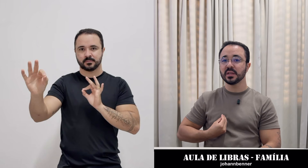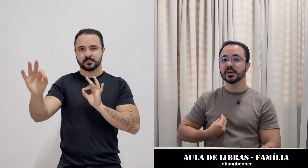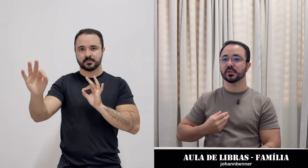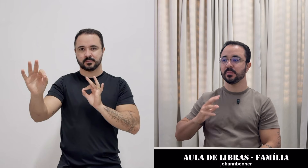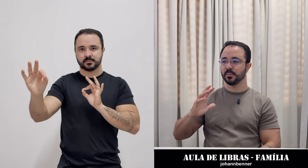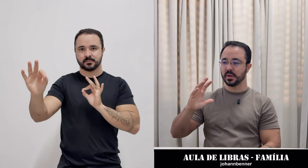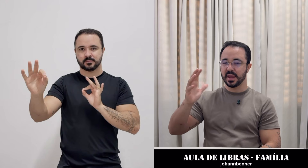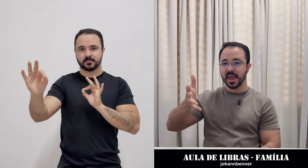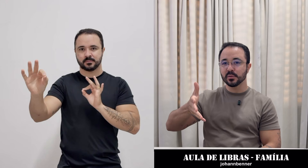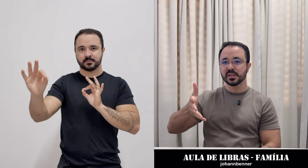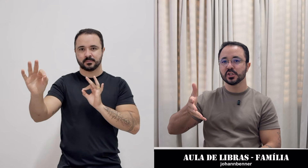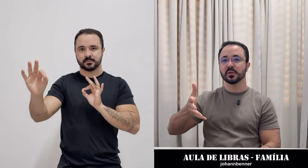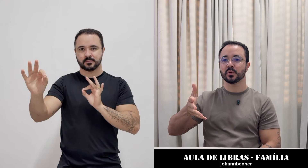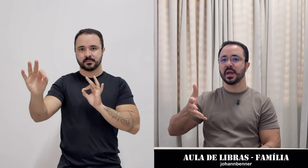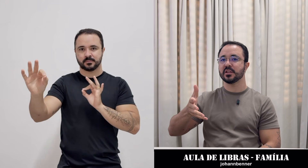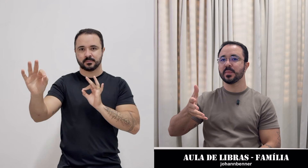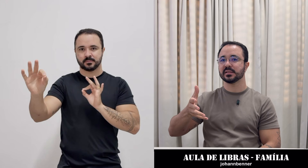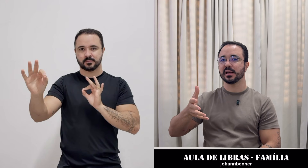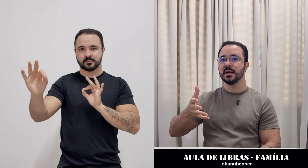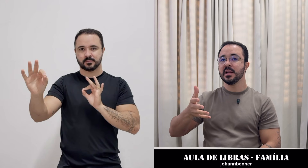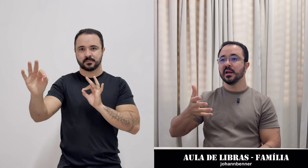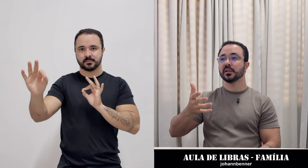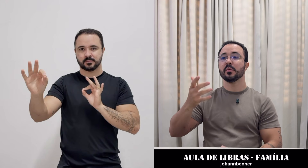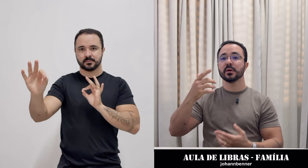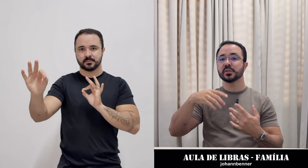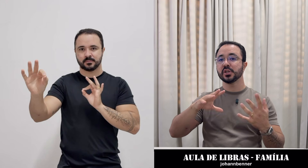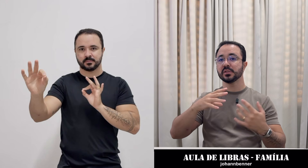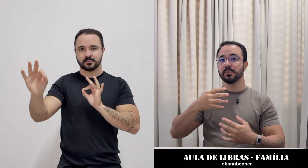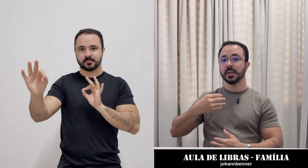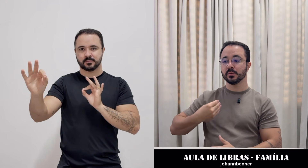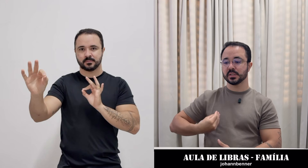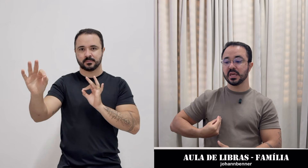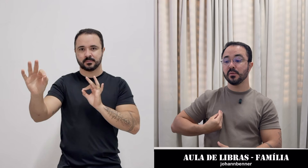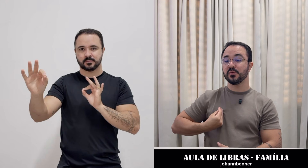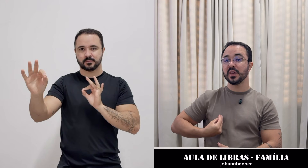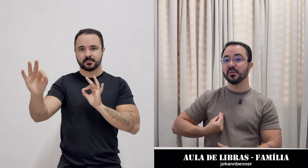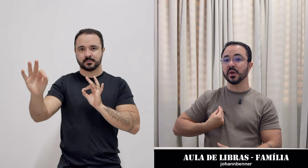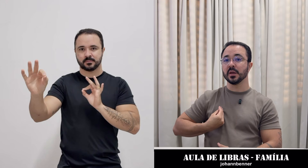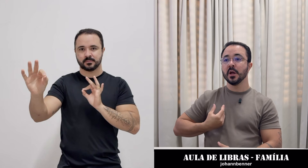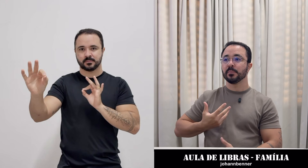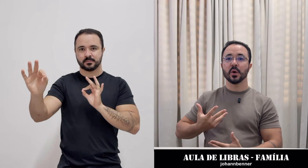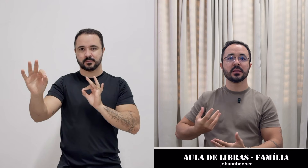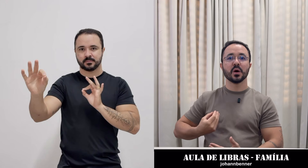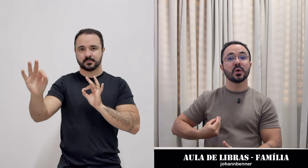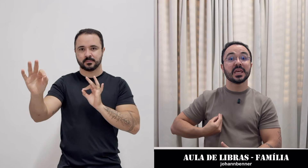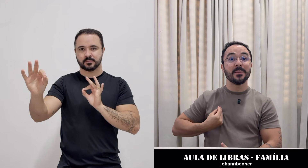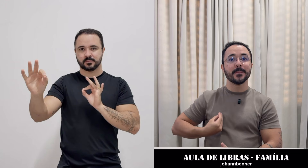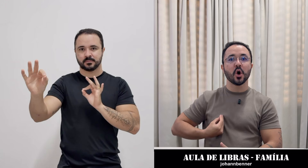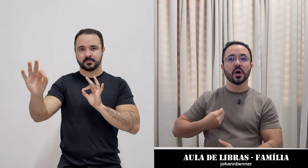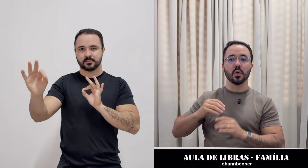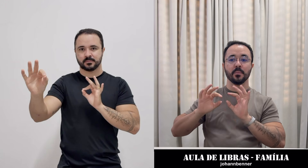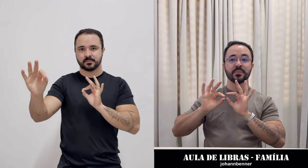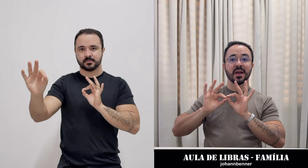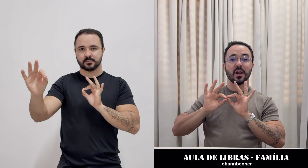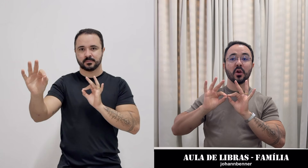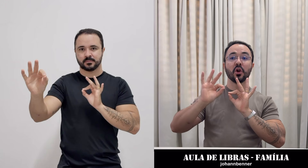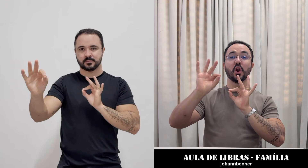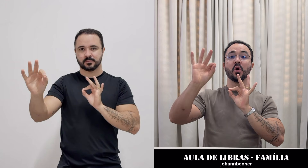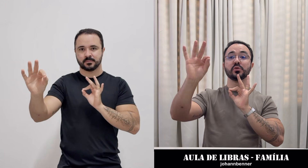nesse contexto. Porque é o sentido que eu estou querendo passar. Então, meus tios e primos que vivem, ou então que